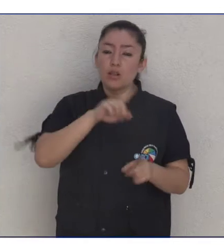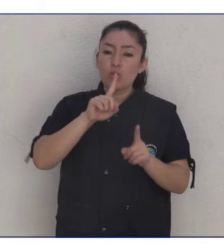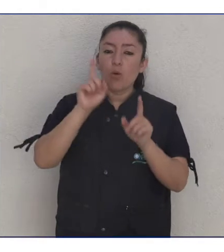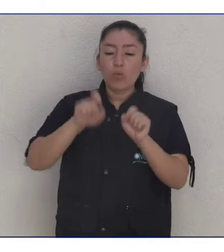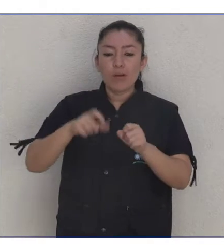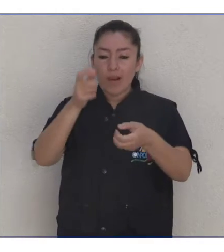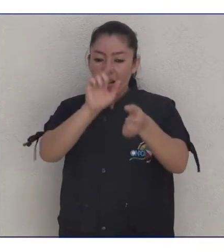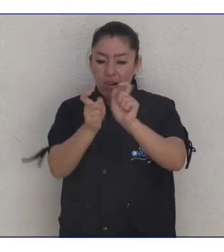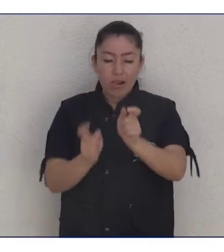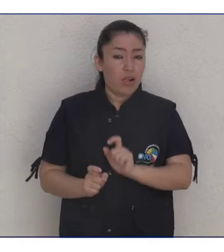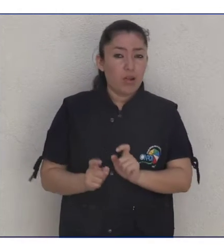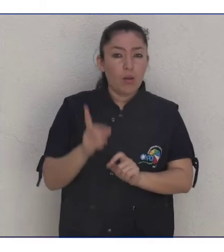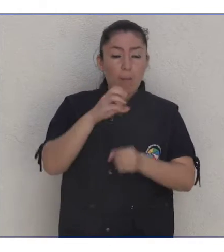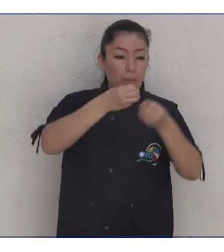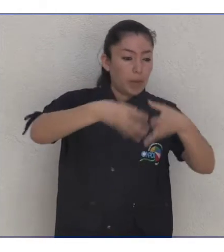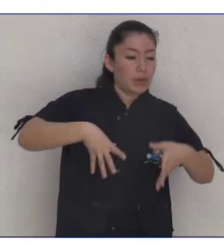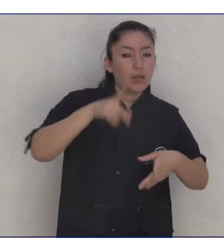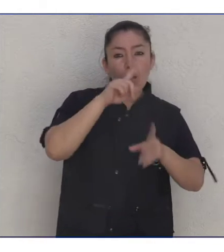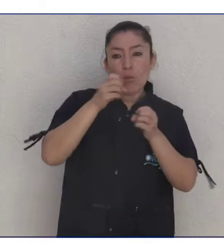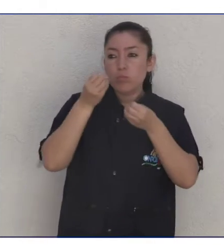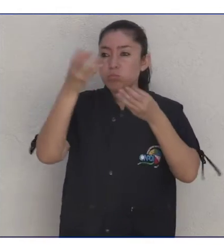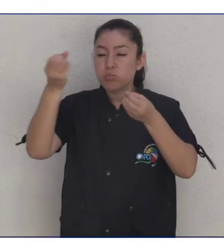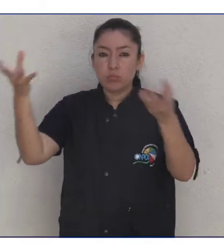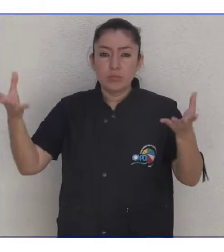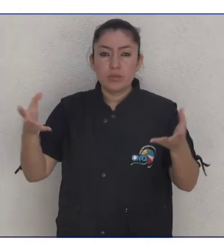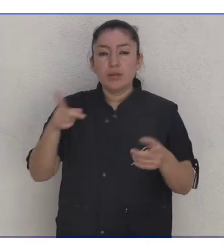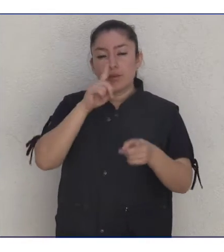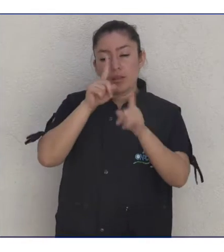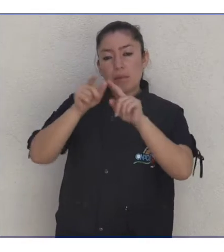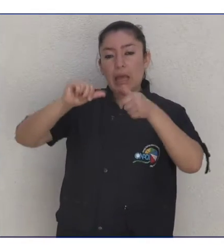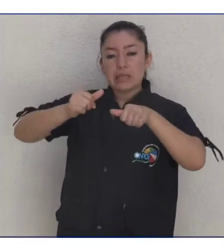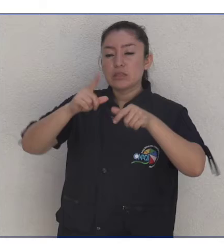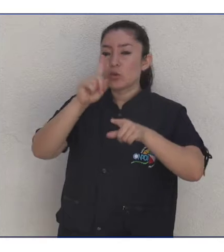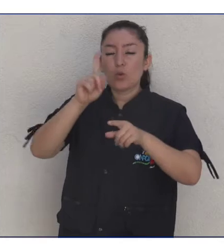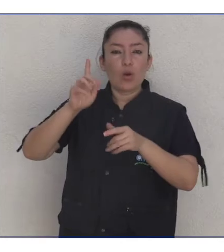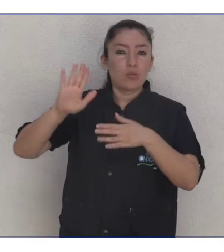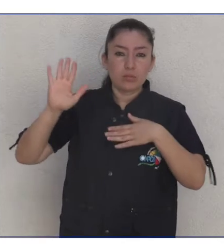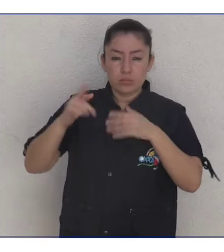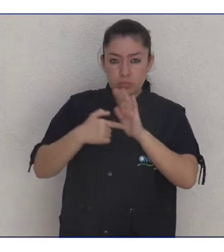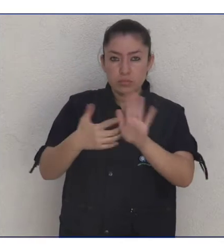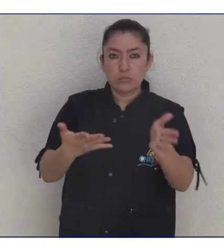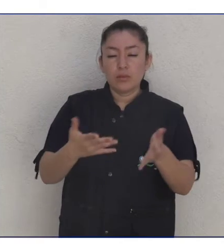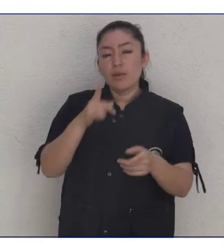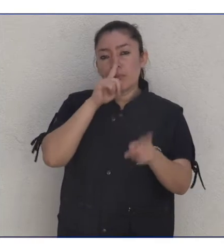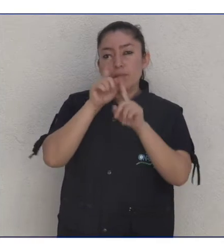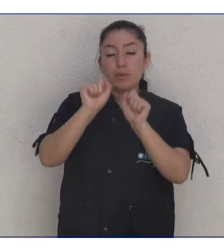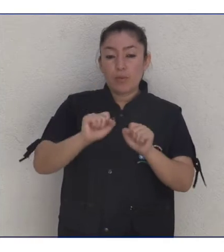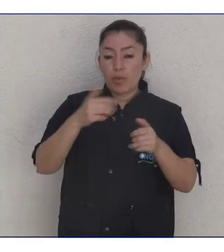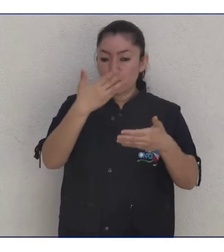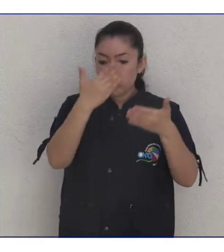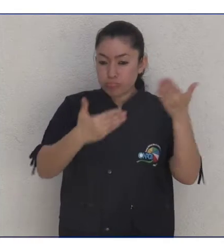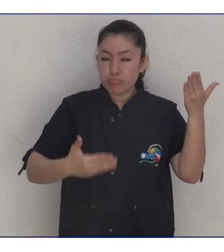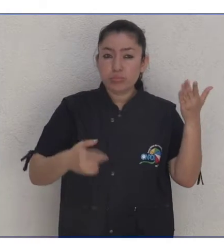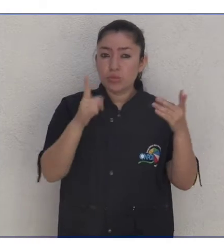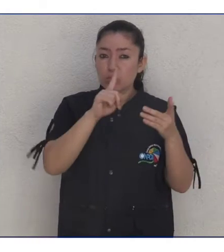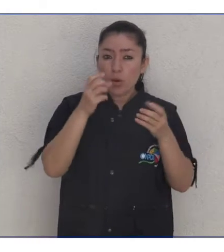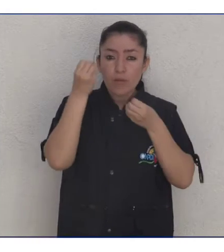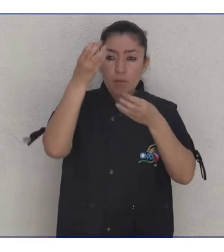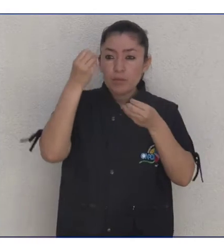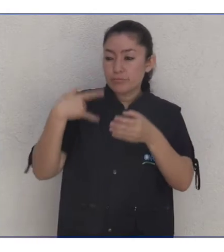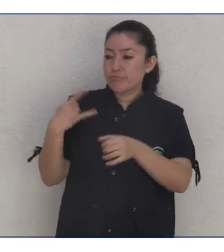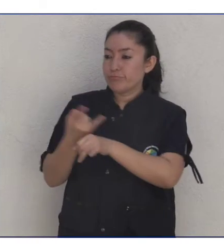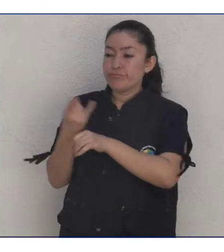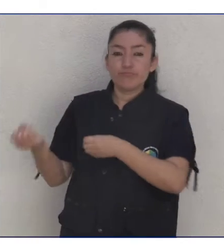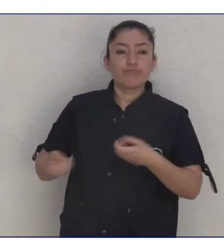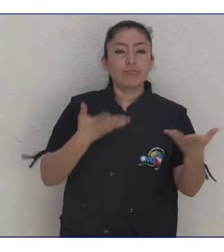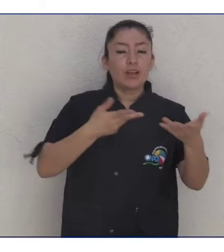y eviten su alteración, pérdida, transmisión y acceso no autorizado. Los sujetos activos no podrán usar la